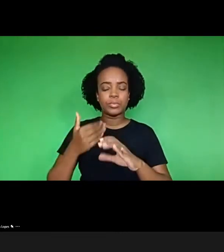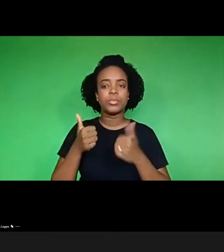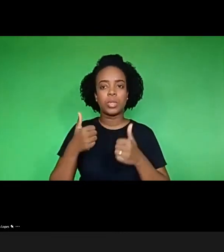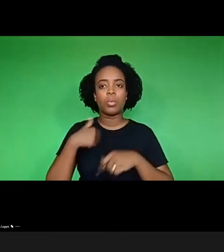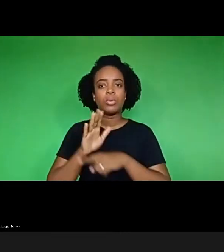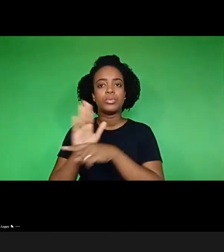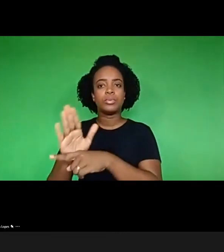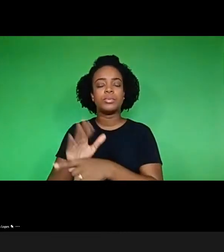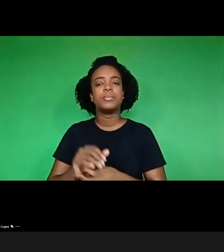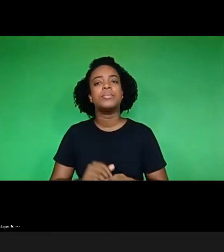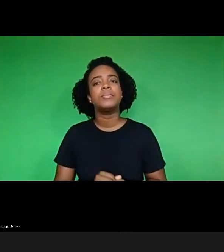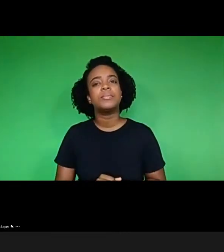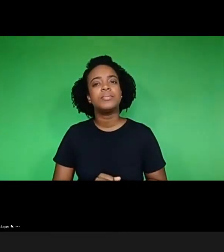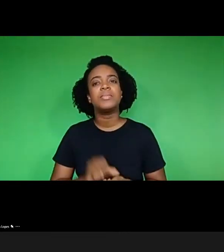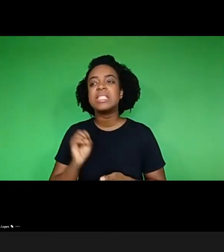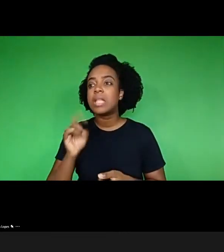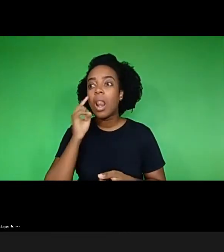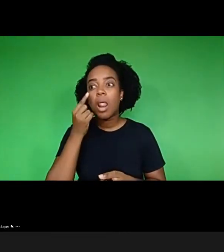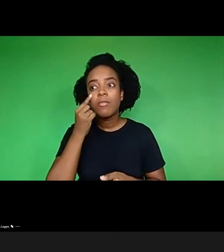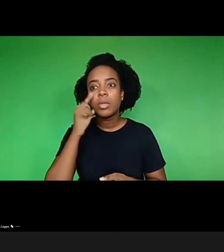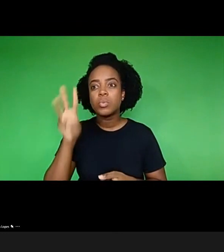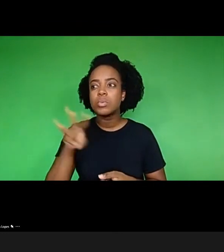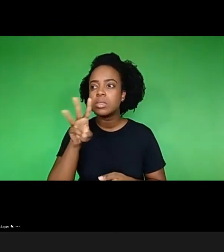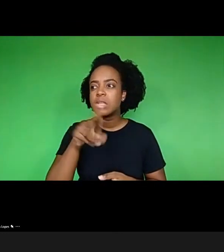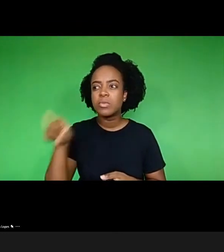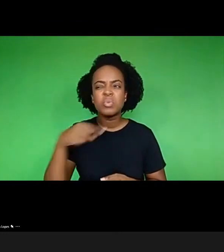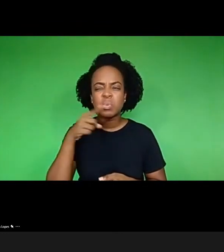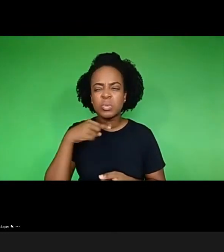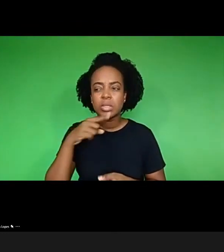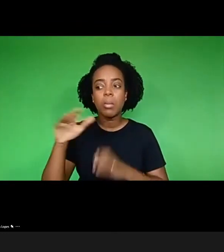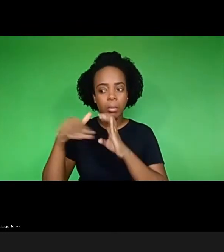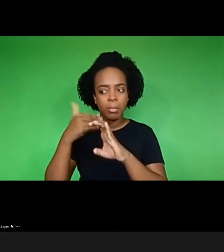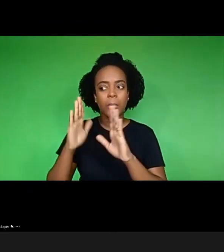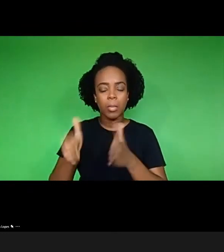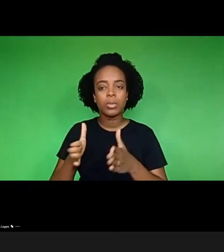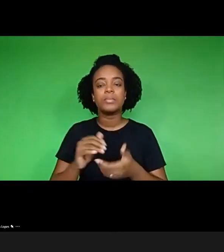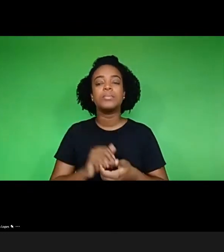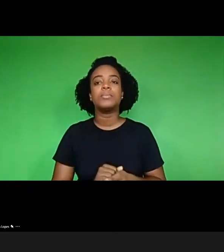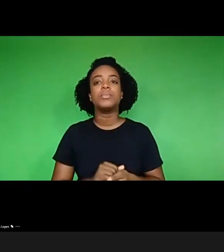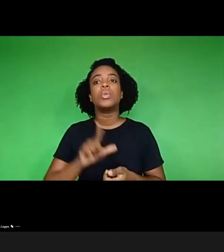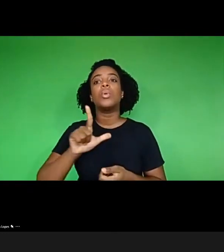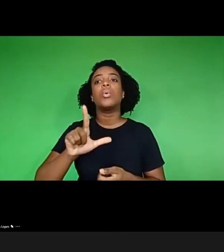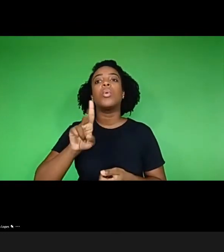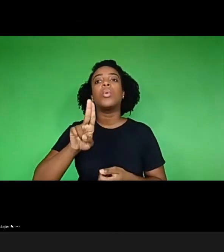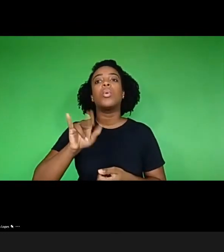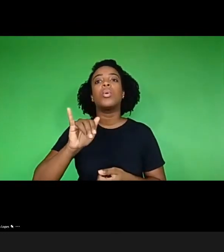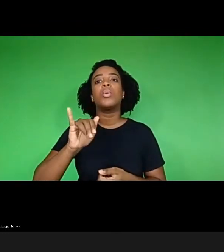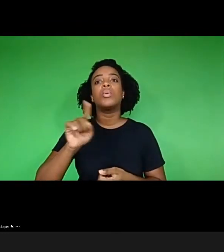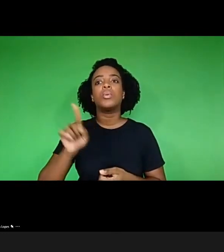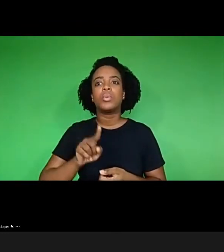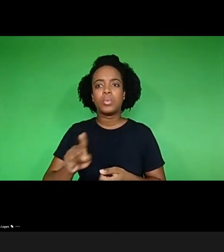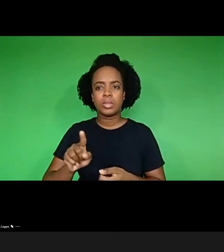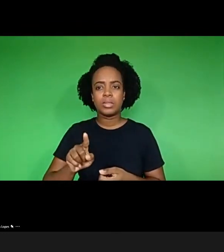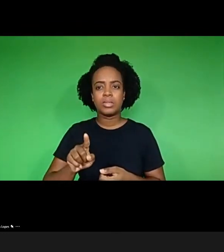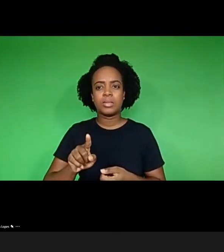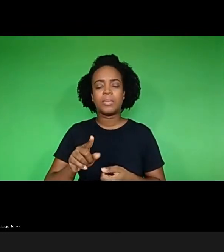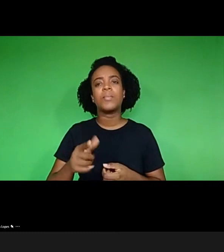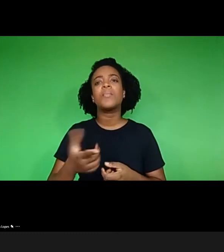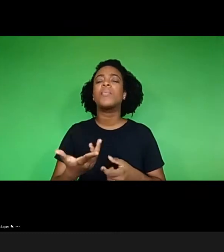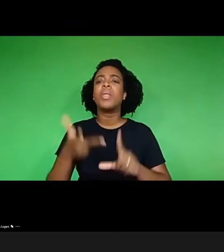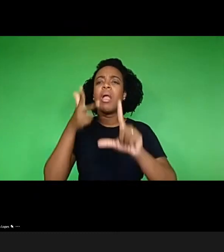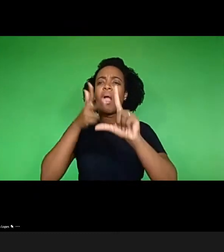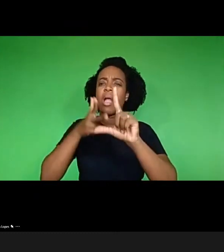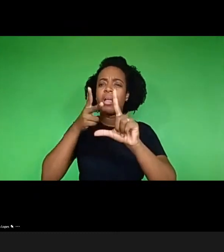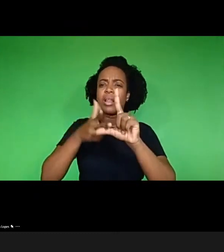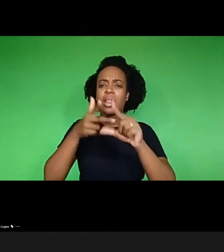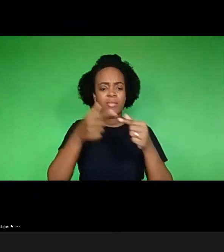Pergunta de Luiz. Os horários da live dessa semana começarão de 8 às 10?